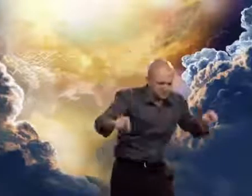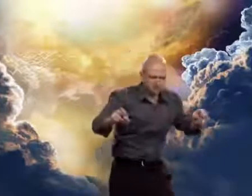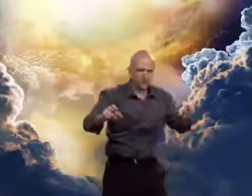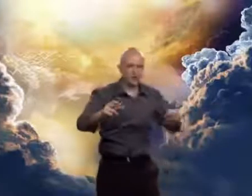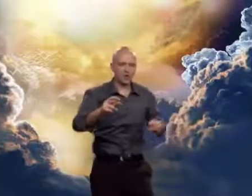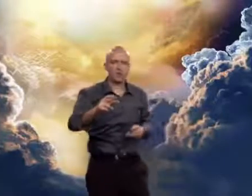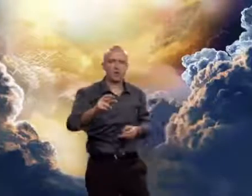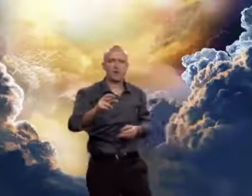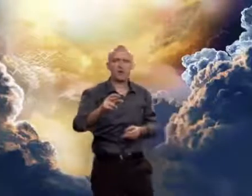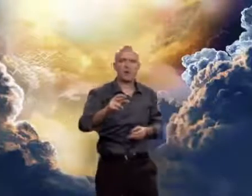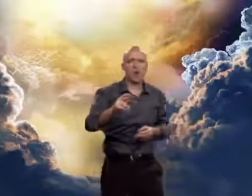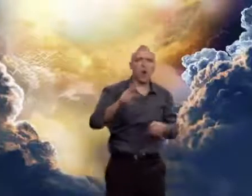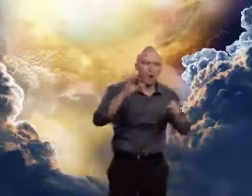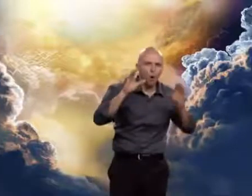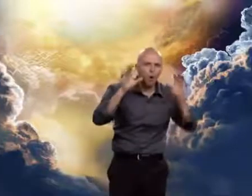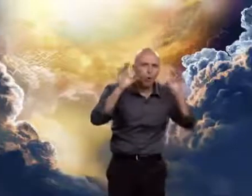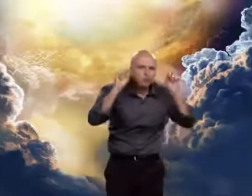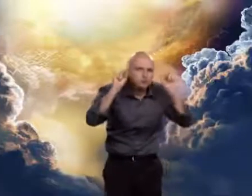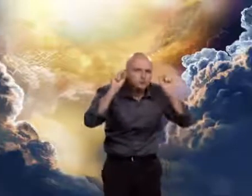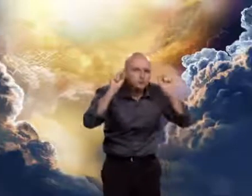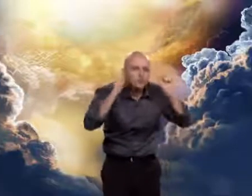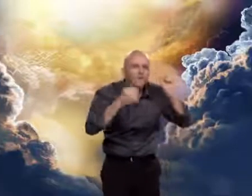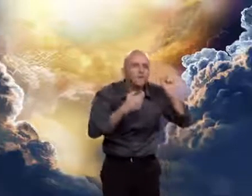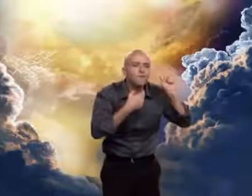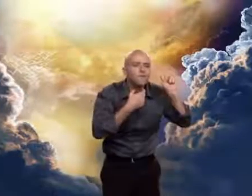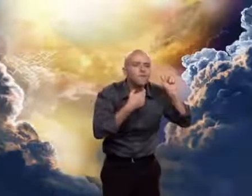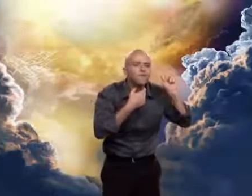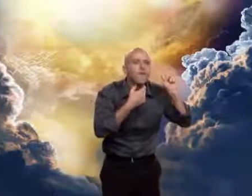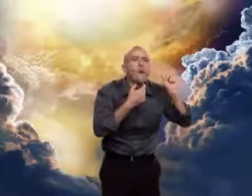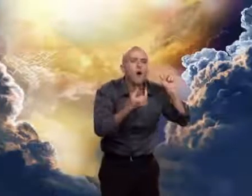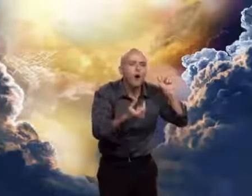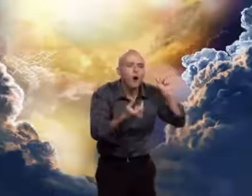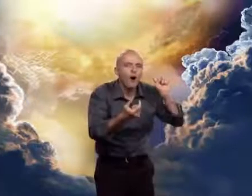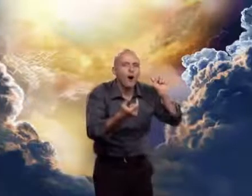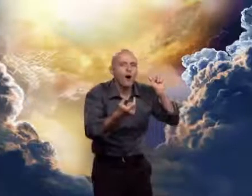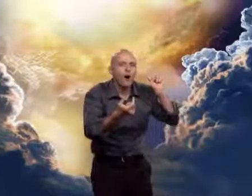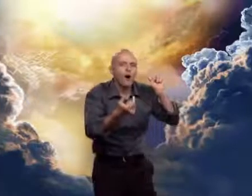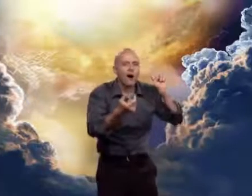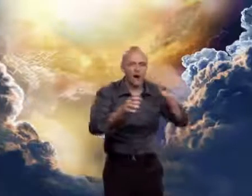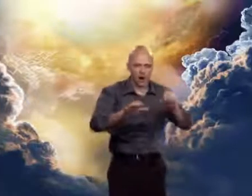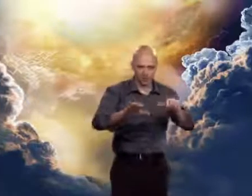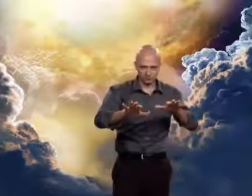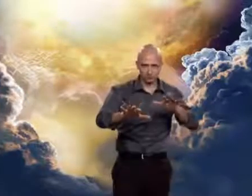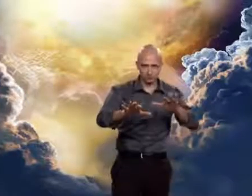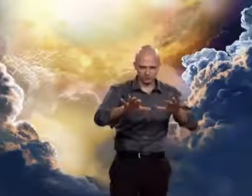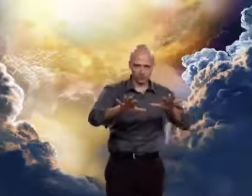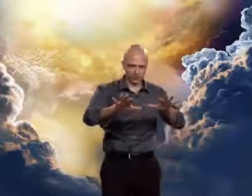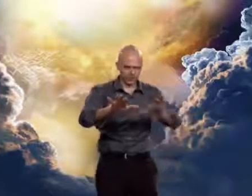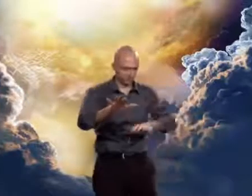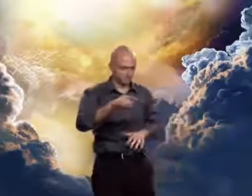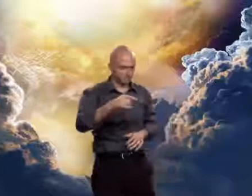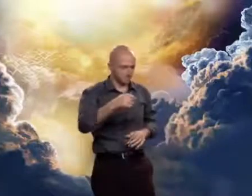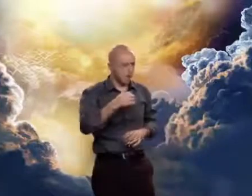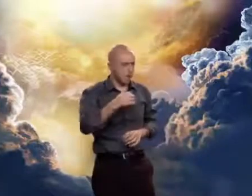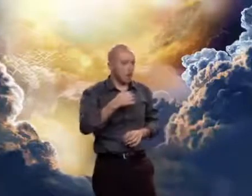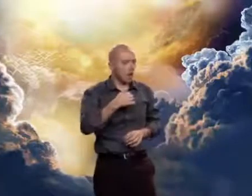a afirmação de que seus queridos estão desfrutando do céu. Sem suspeitar do perigo, dão ouvidos a espíritos enganadores e